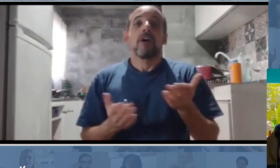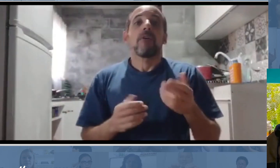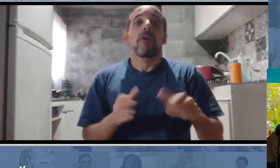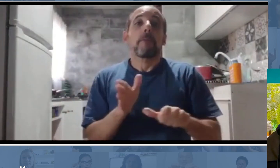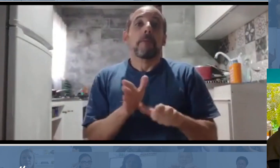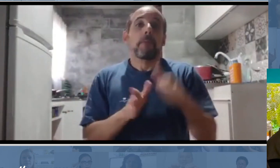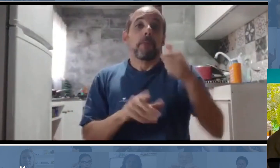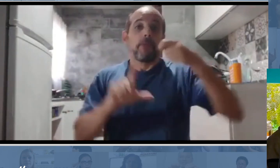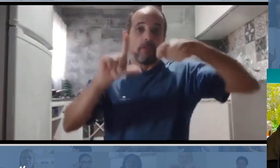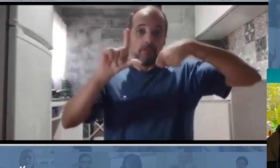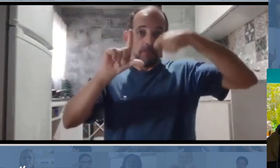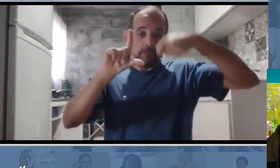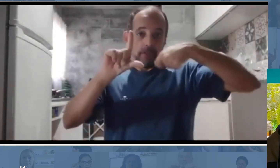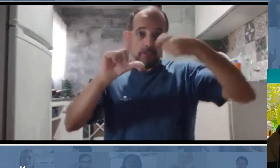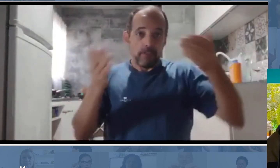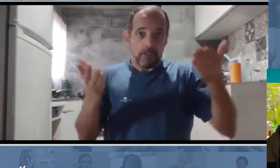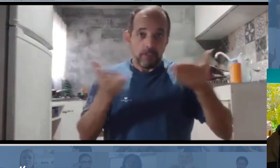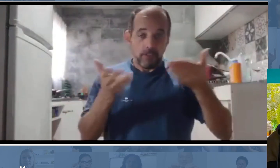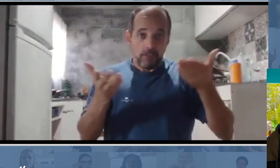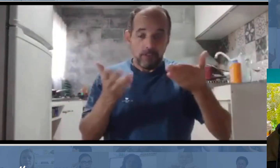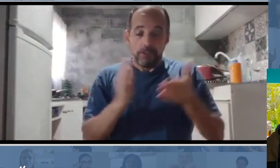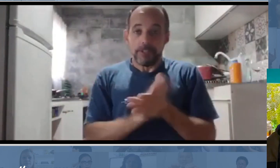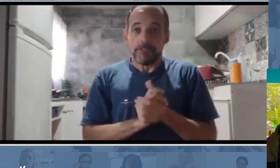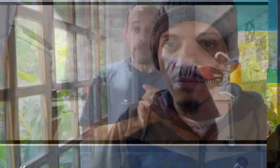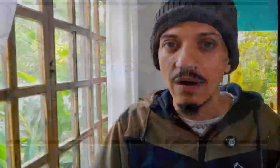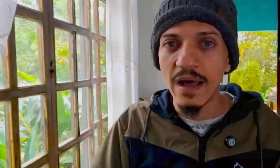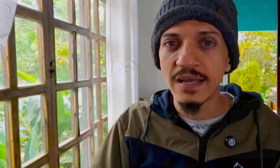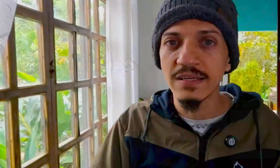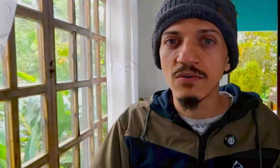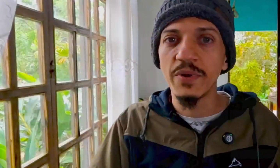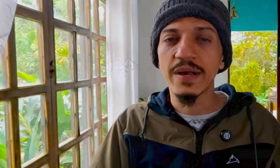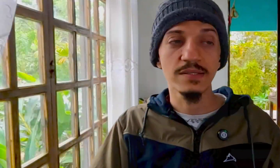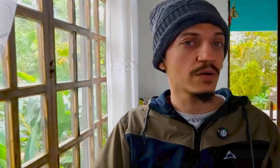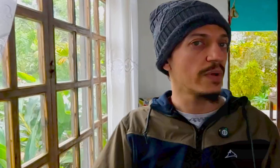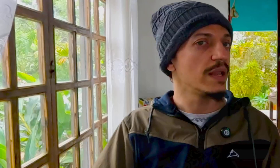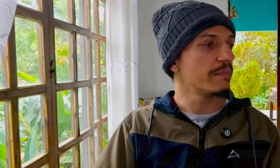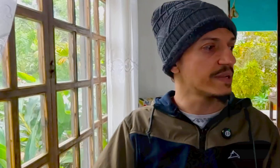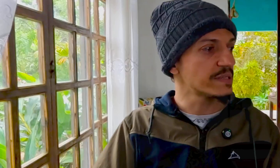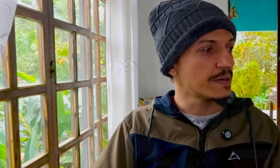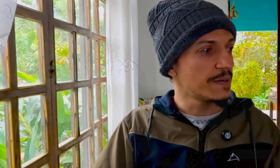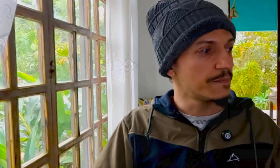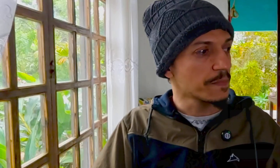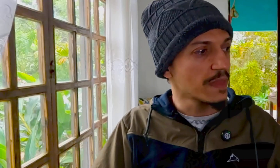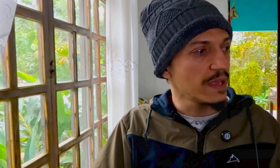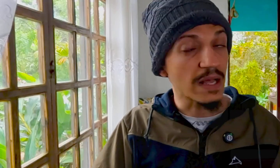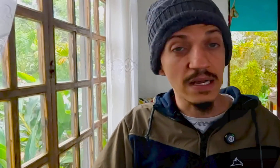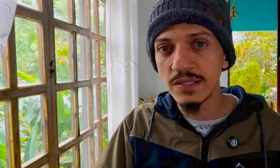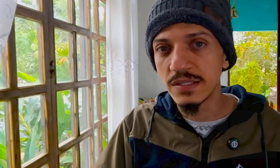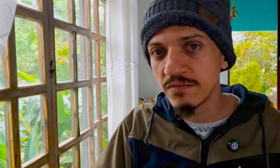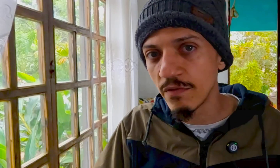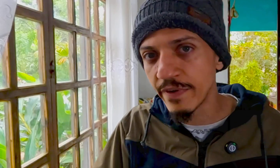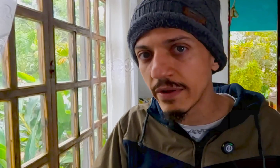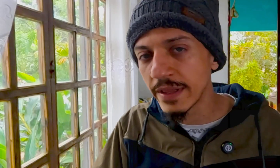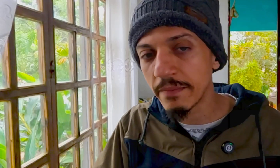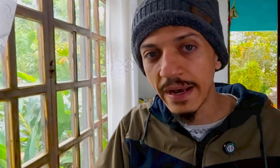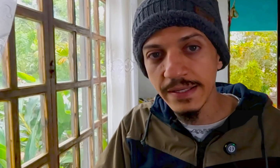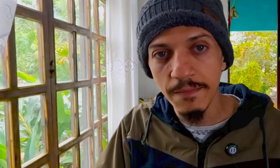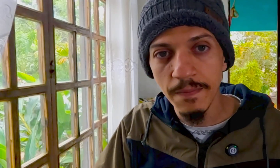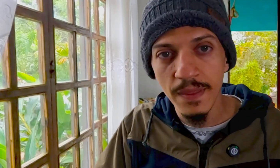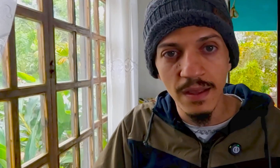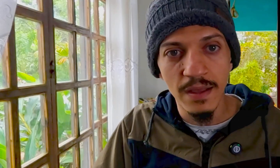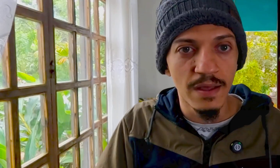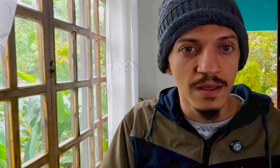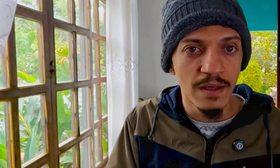ter a comunicação. E agora, finalmente, está tendo essa comunicação em Libras e está se desenvolvendo ainda